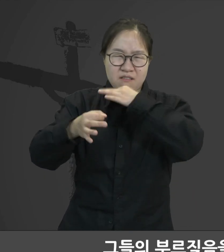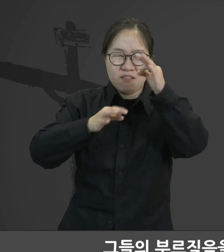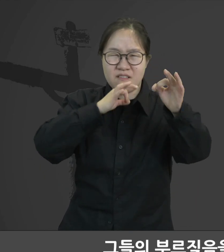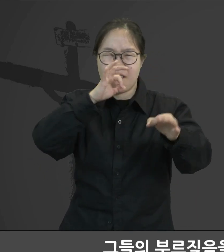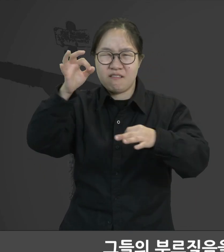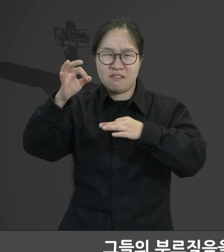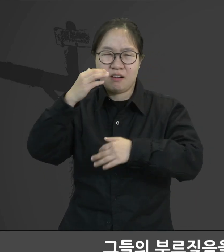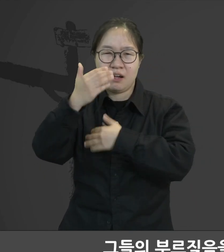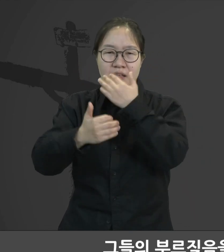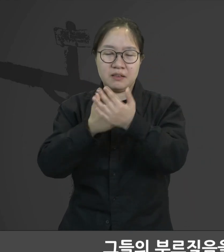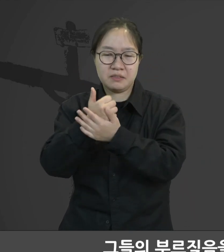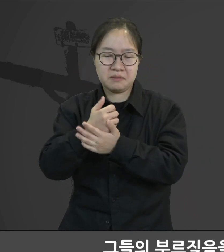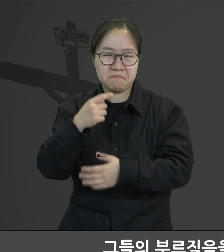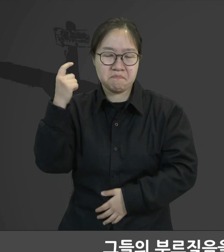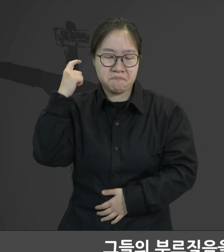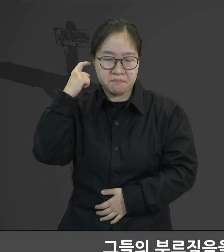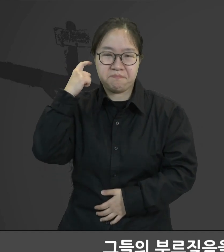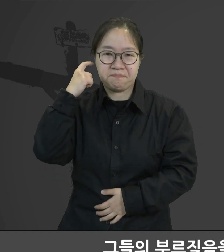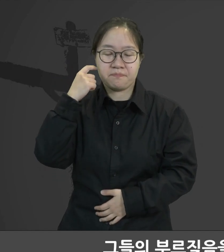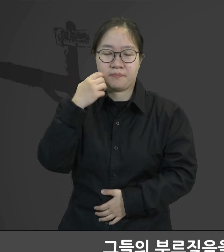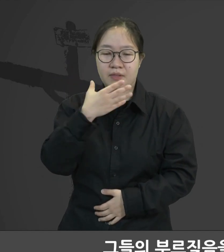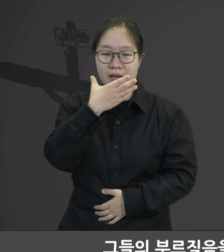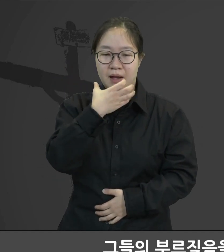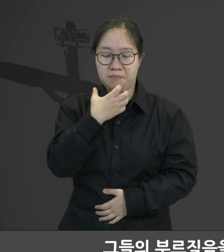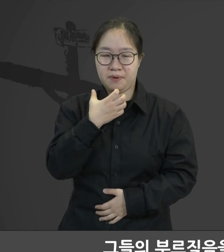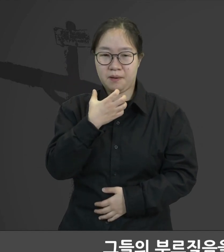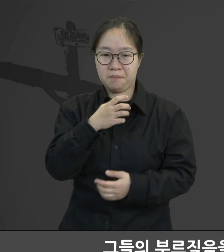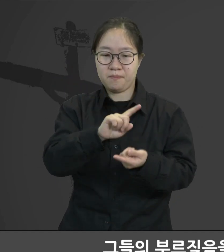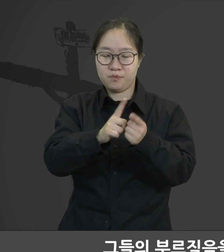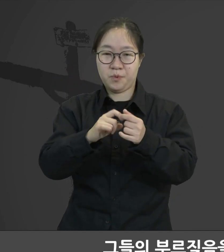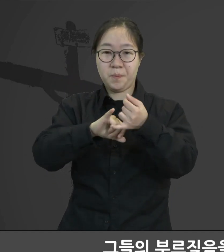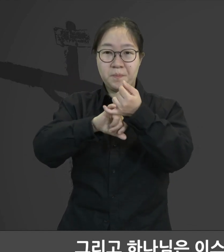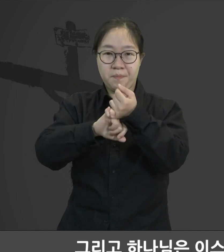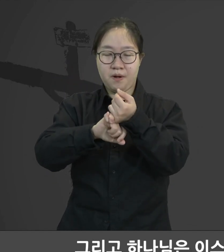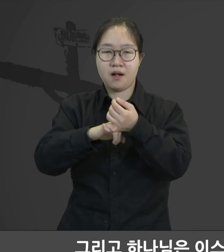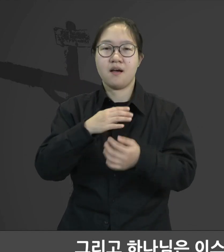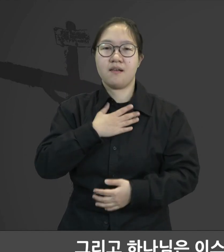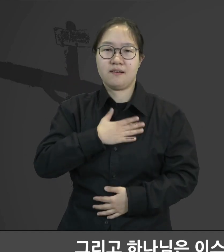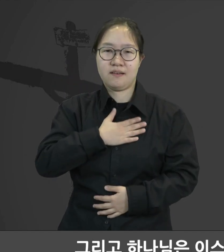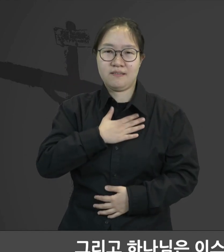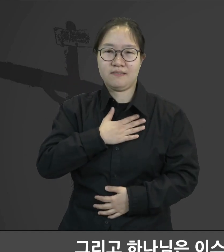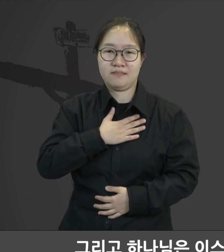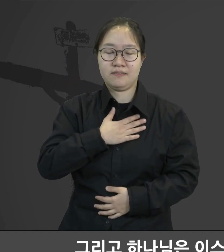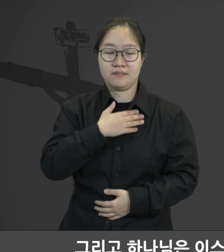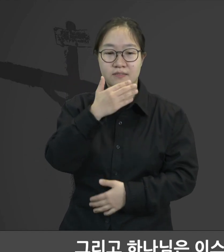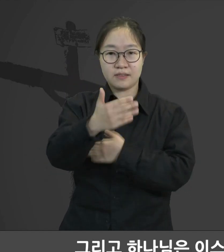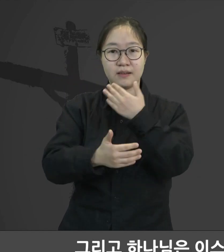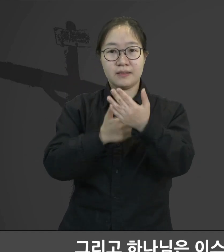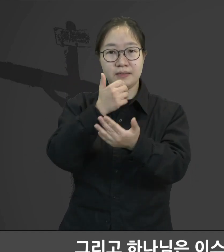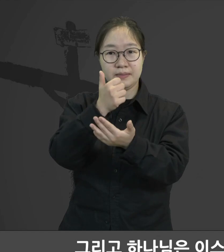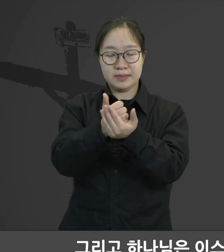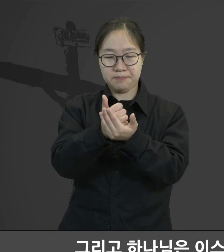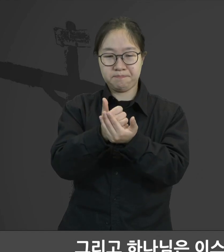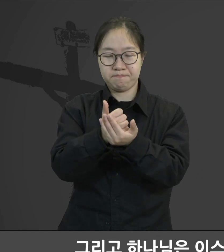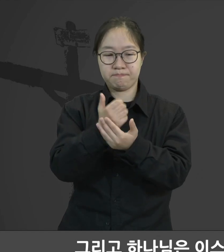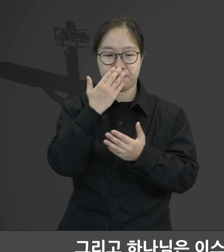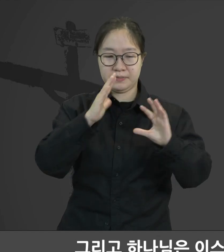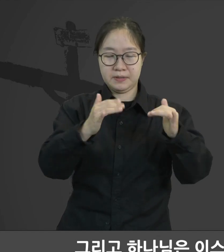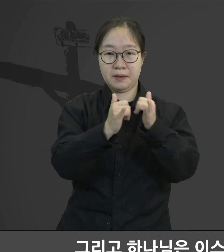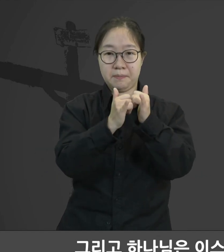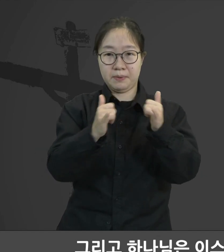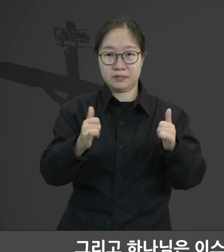하나님께서는 아브라함에게 하신 약속을 기억하십니다. 그리고 하나님은 이스라엘 민족을 구할